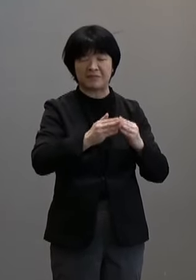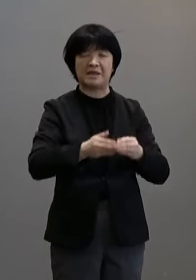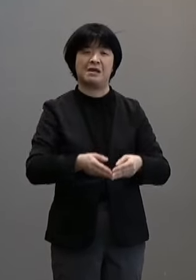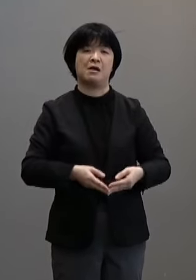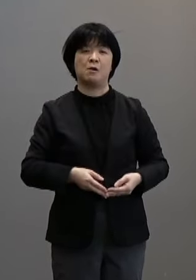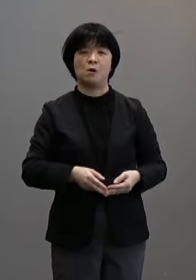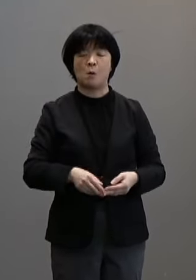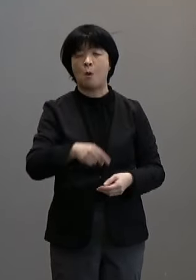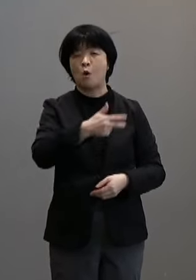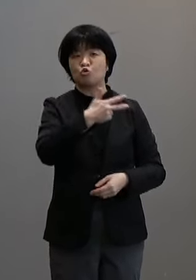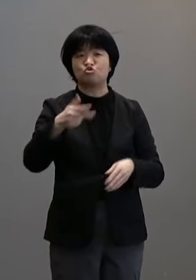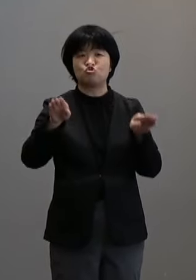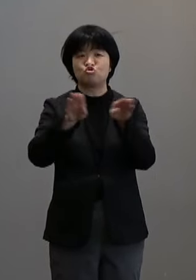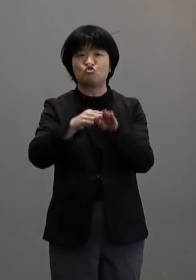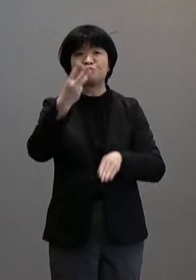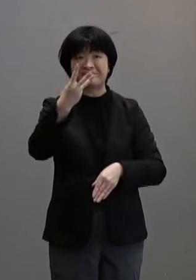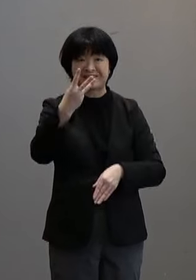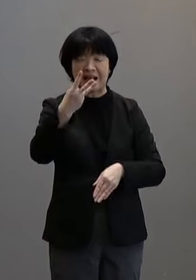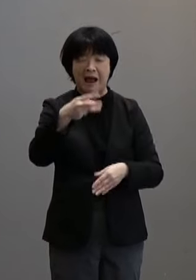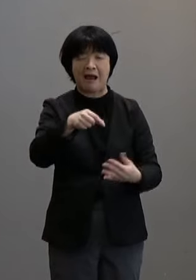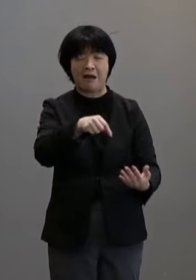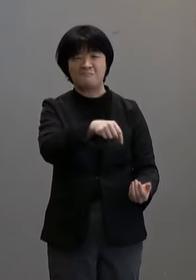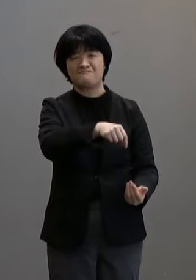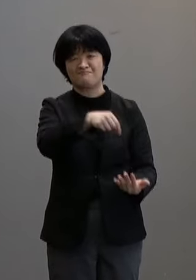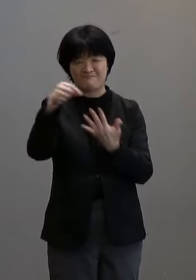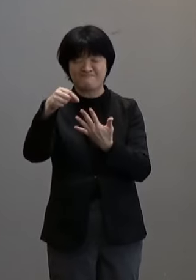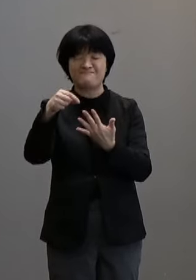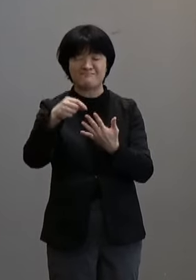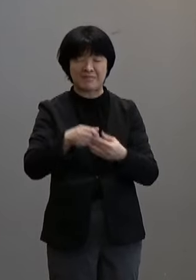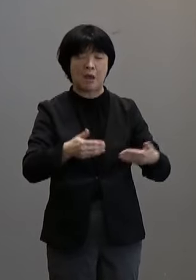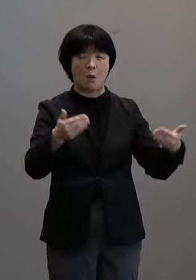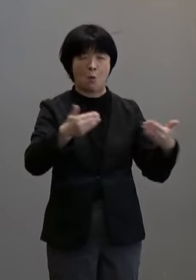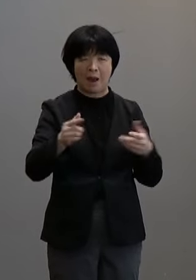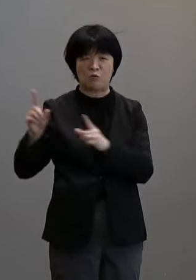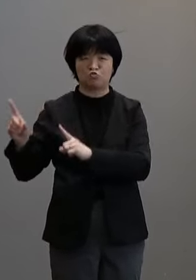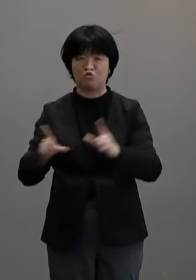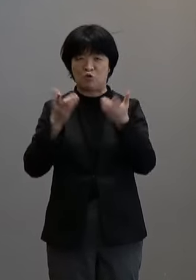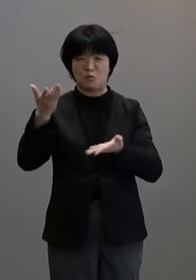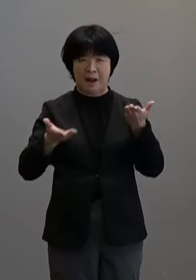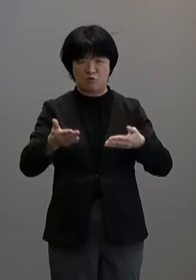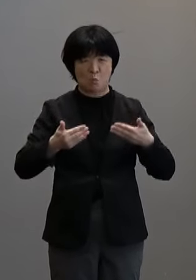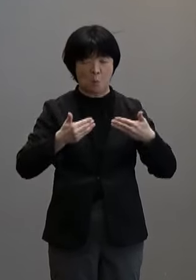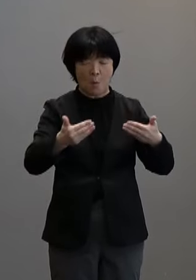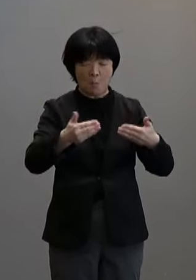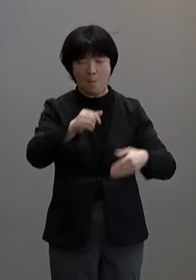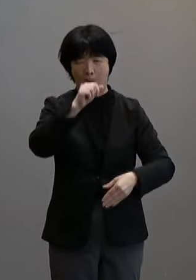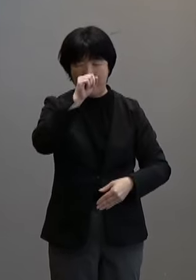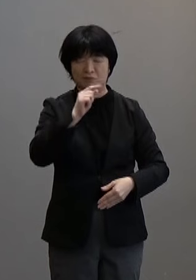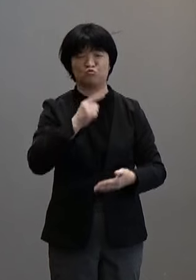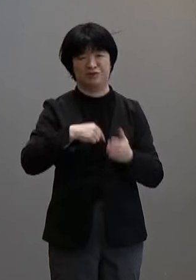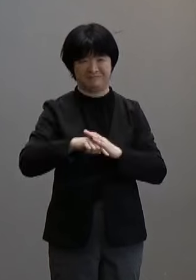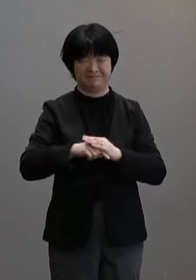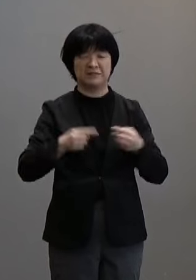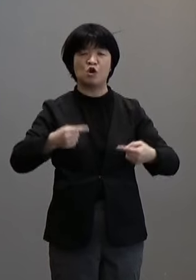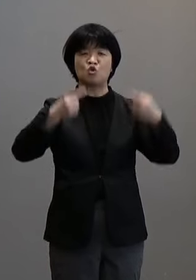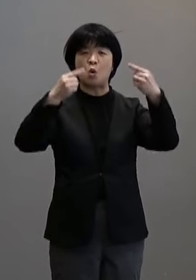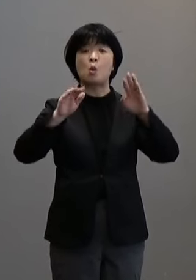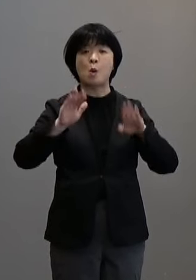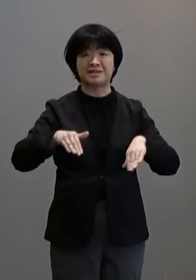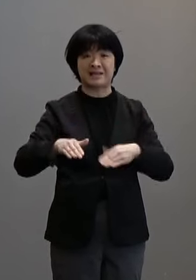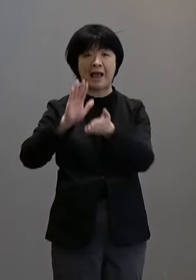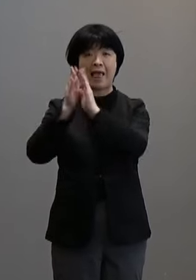の導入によるワークライフバランス推進に取り組んでいます。なお、表彰式は明日県庁で行います。また